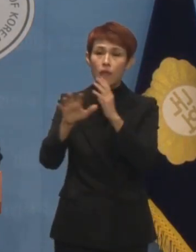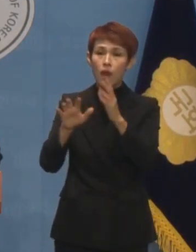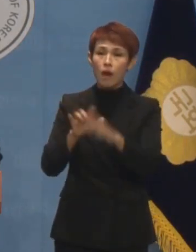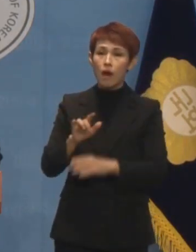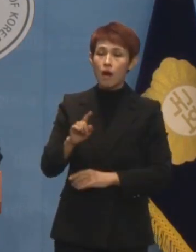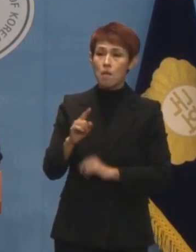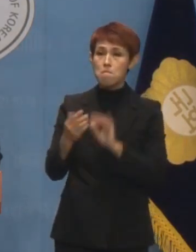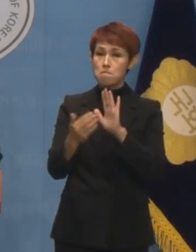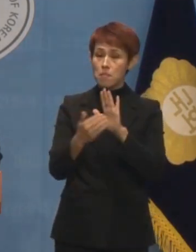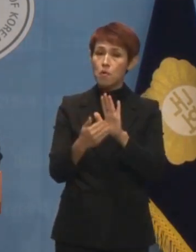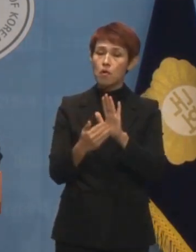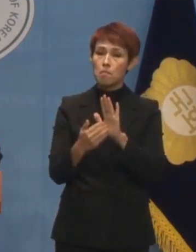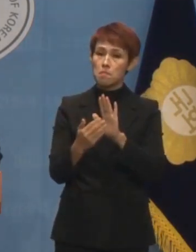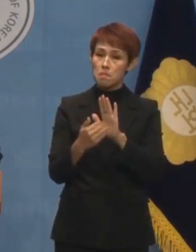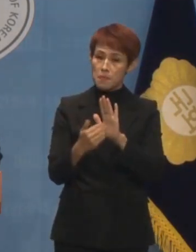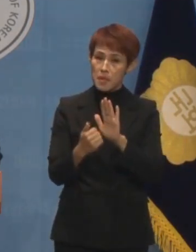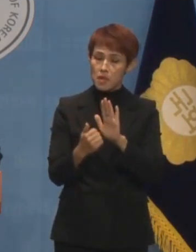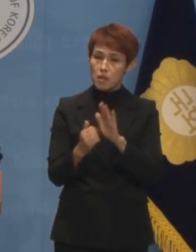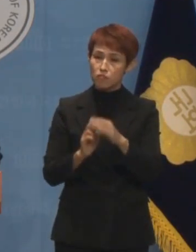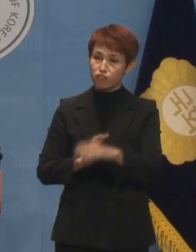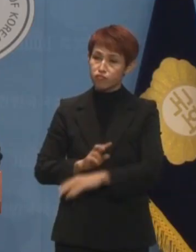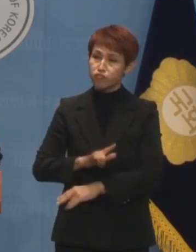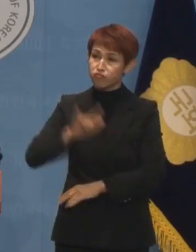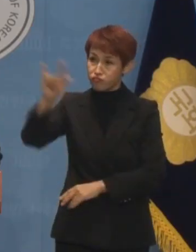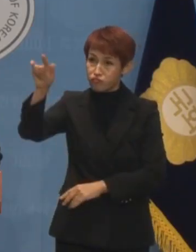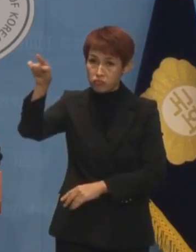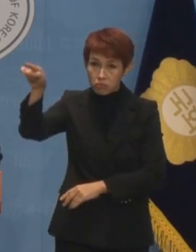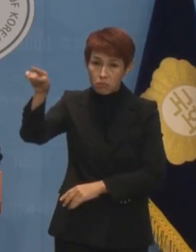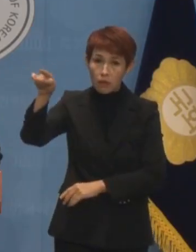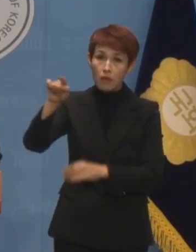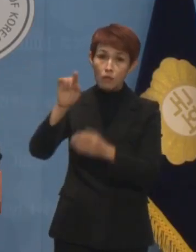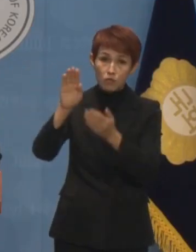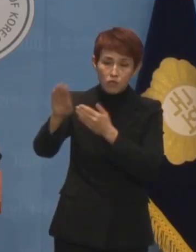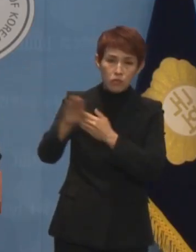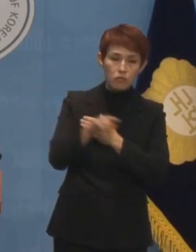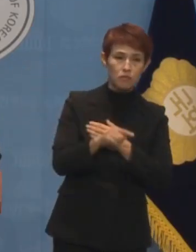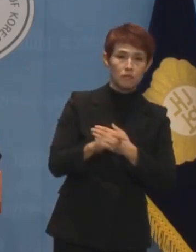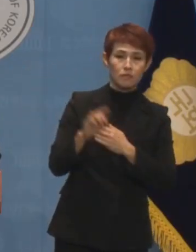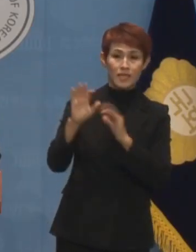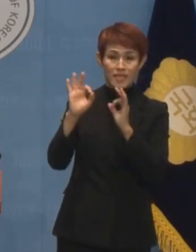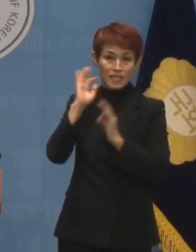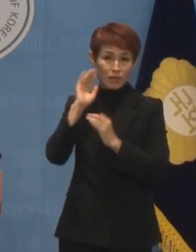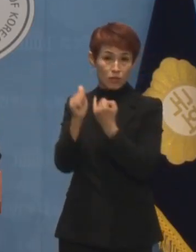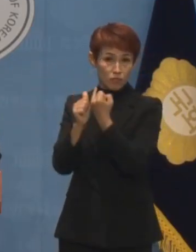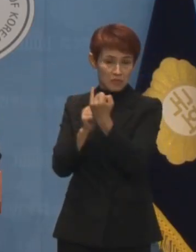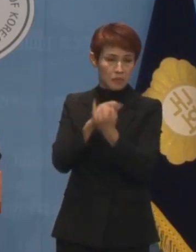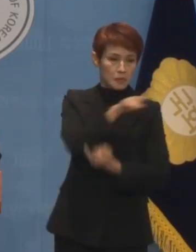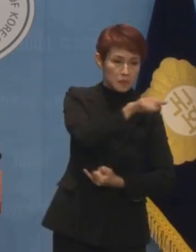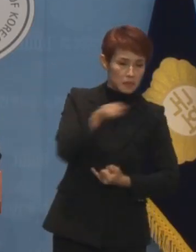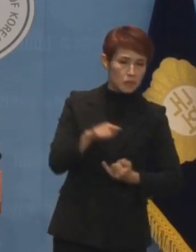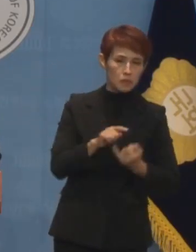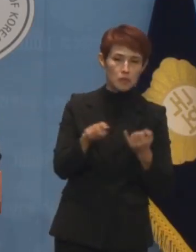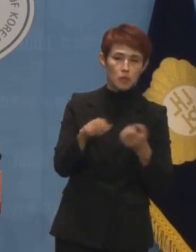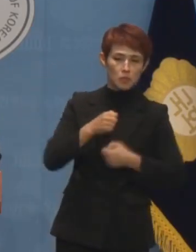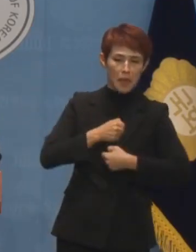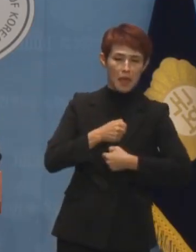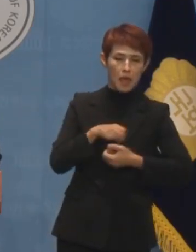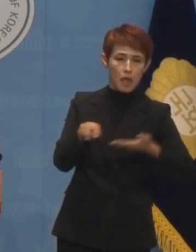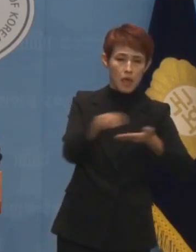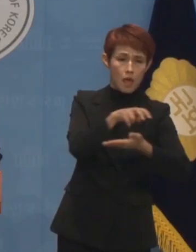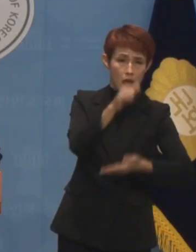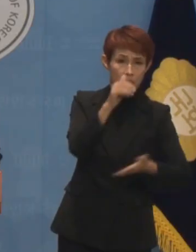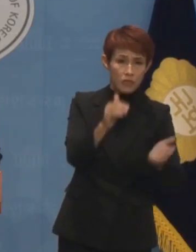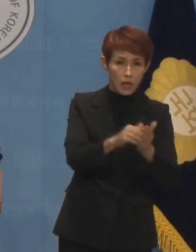김건희 여사와 조심하라는 메시지를 주고받았다는 증언도 있습니다. 일개 협잡꾼이라는